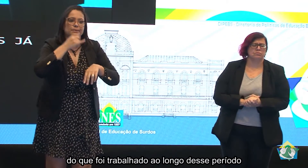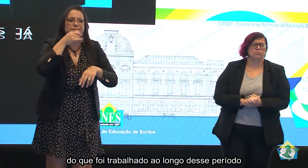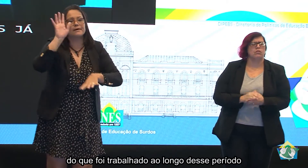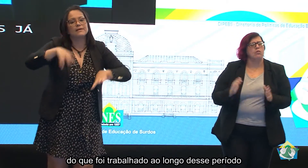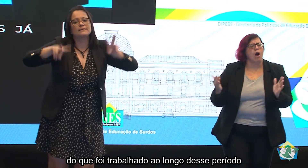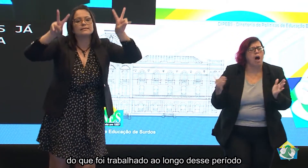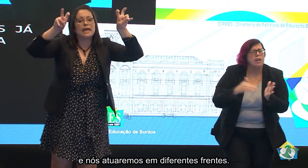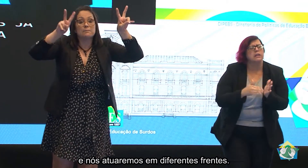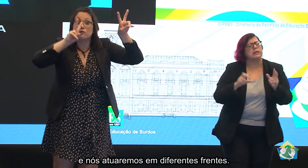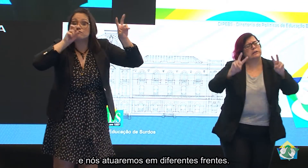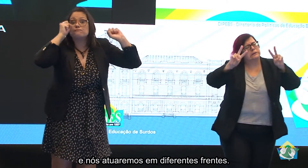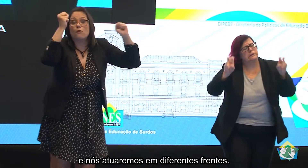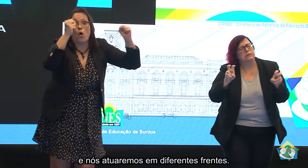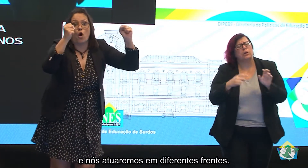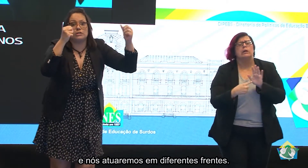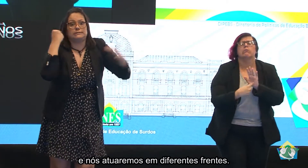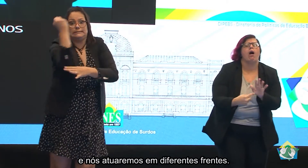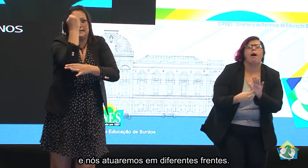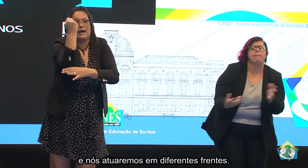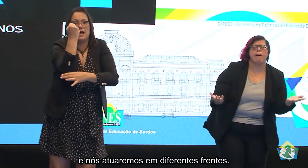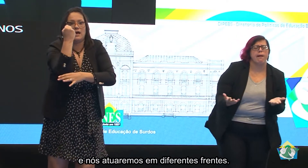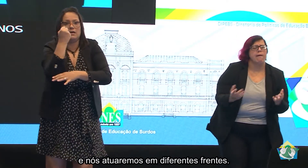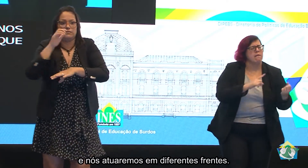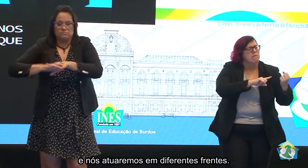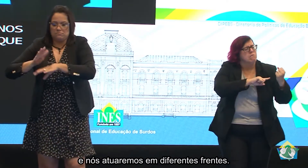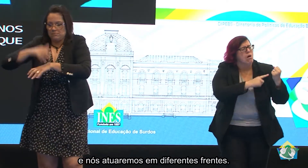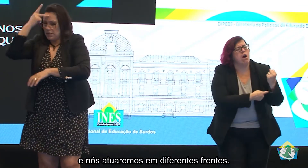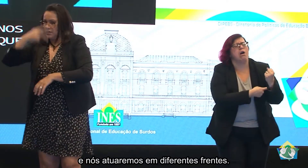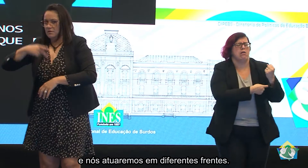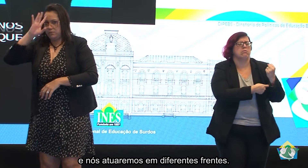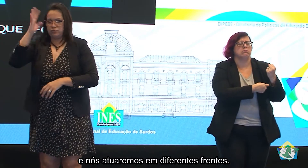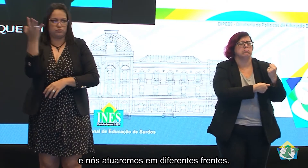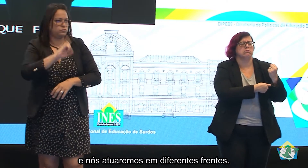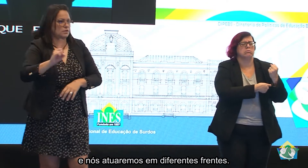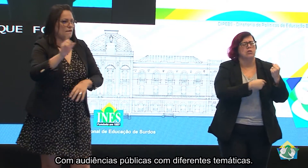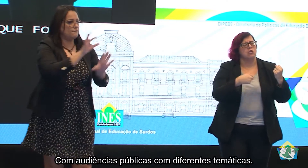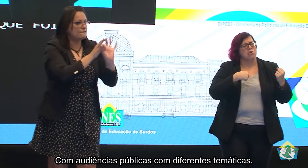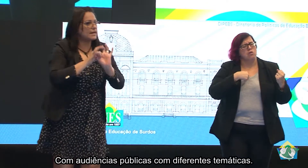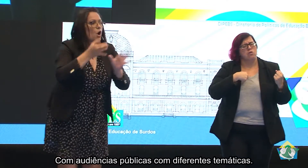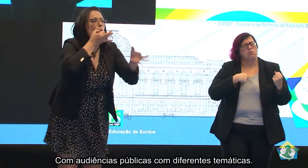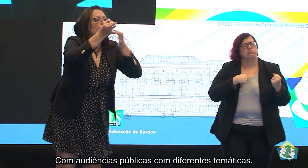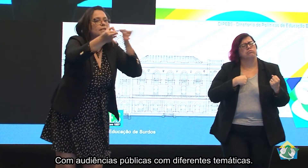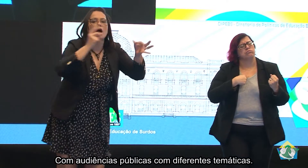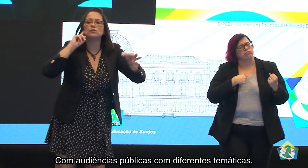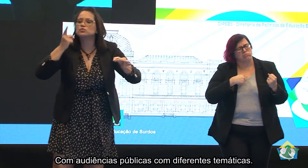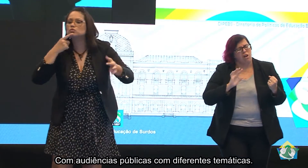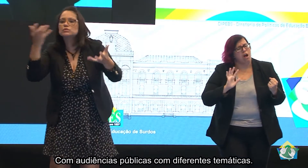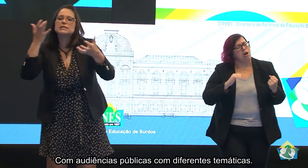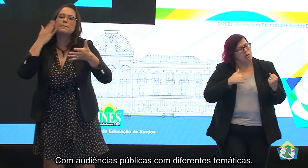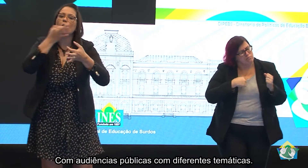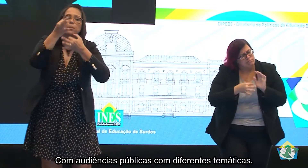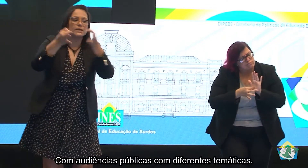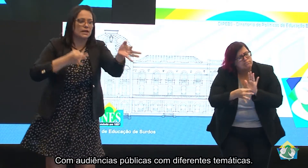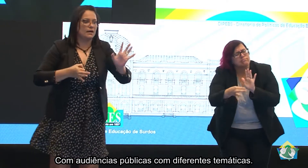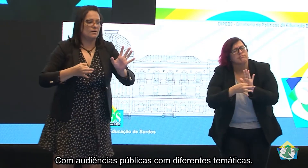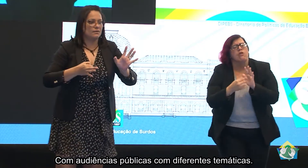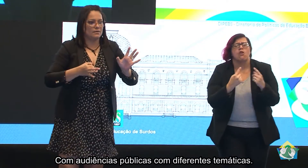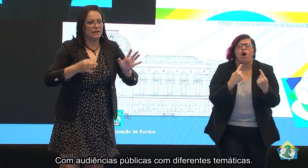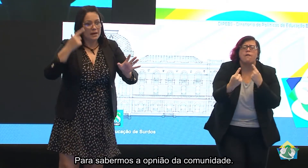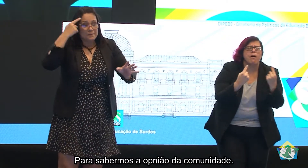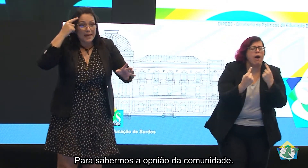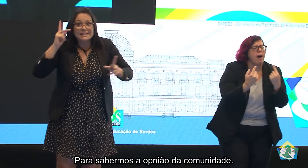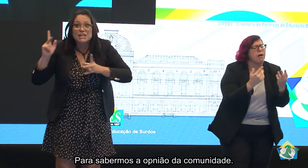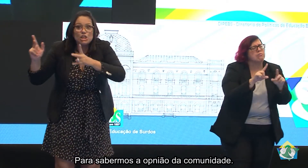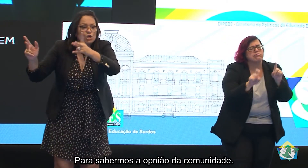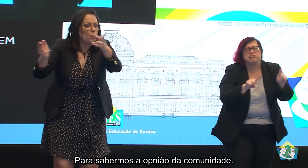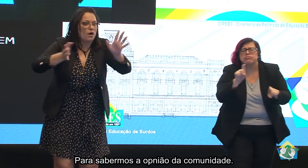longo desse período, e nós atuaremos em diferentes frentes com audiências públicas com diferentes temáticas,